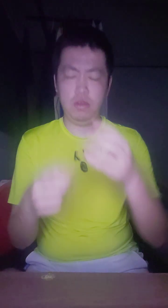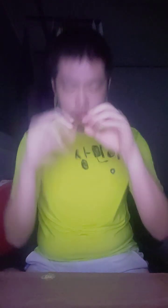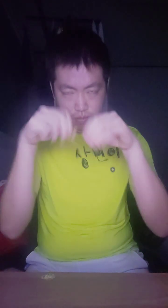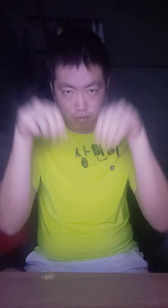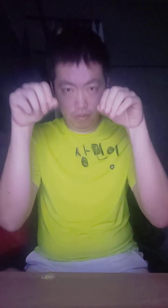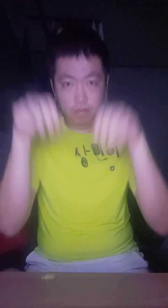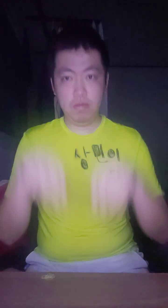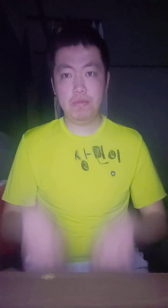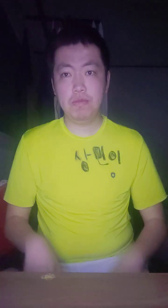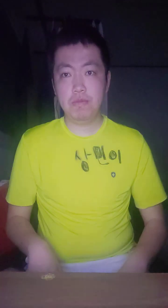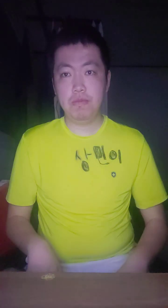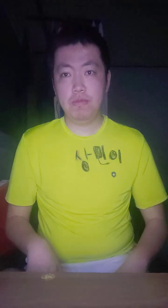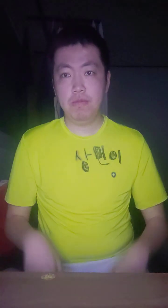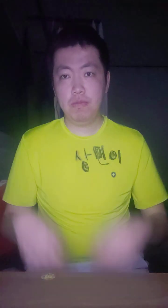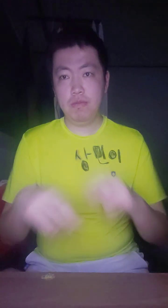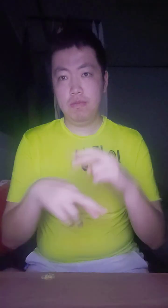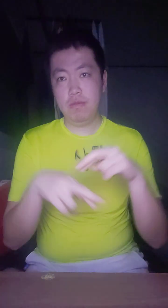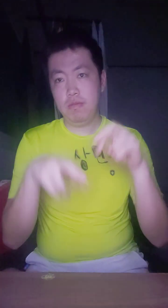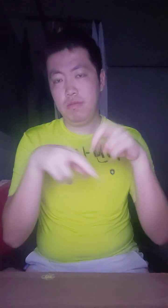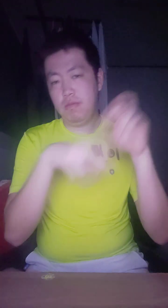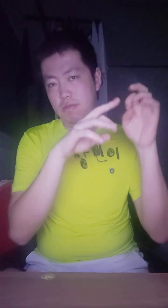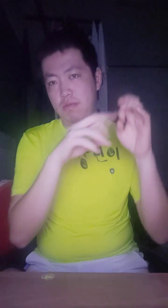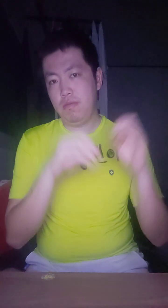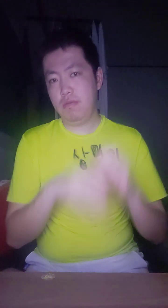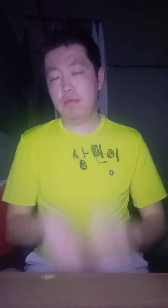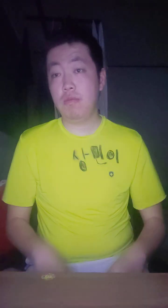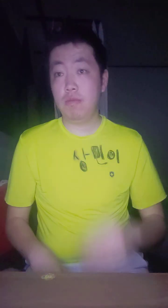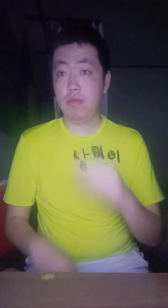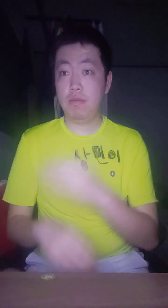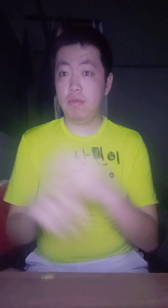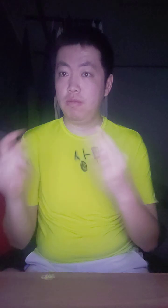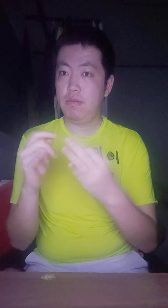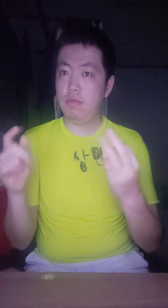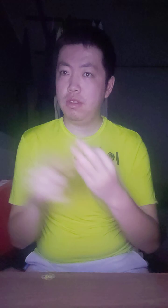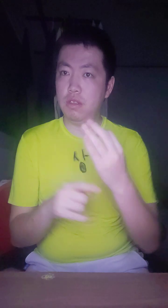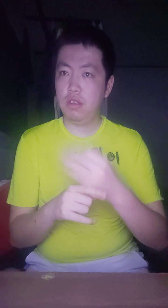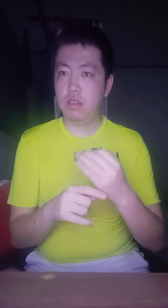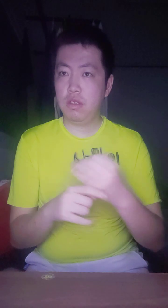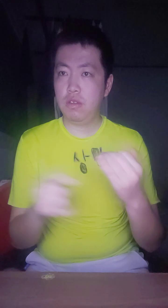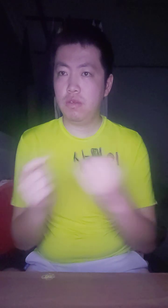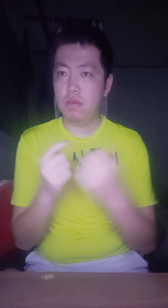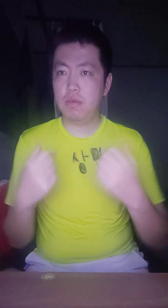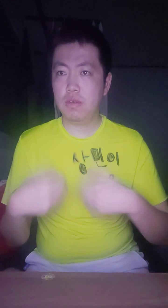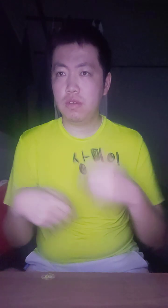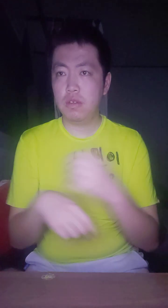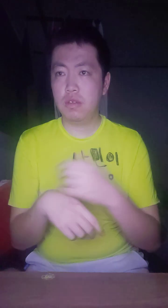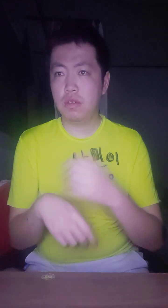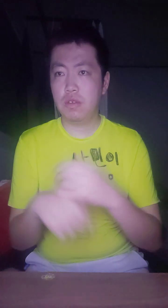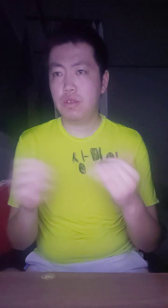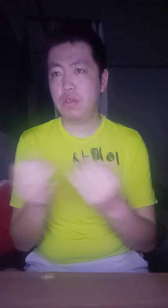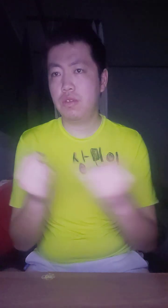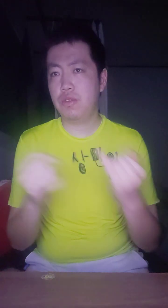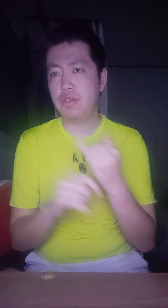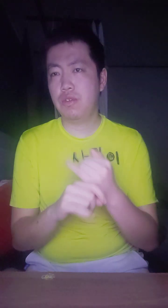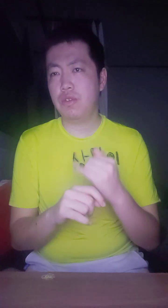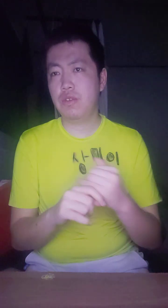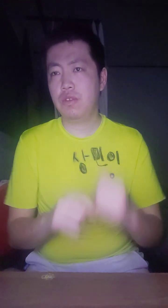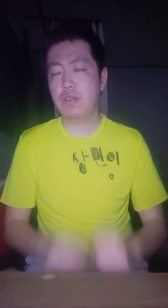정전됐습니다. 역시 폭염특보가 이어지는 상황, 1,700여 세대 주민이 맨몸으로 열대야를 견뎌야 했습니다.